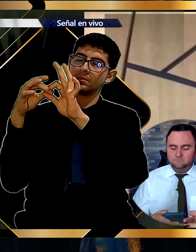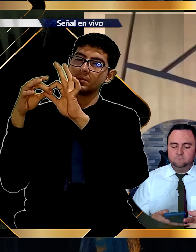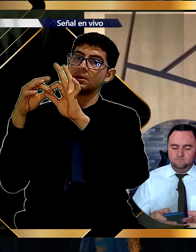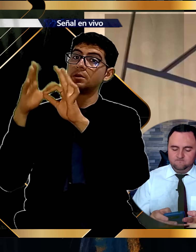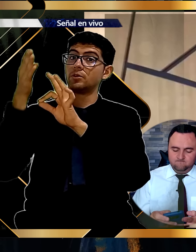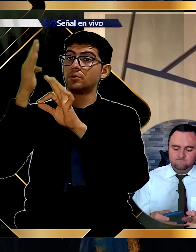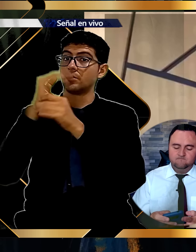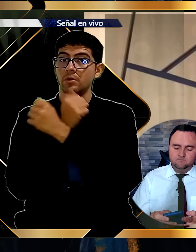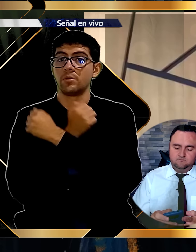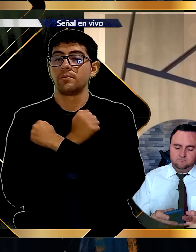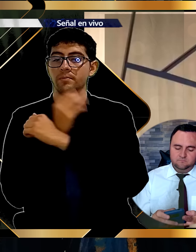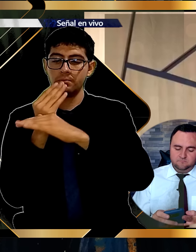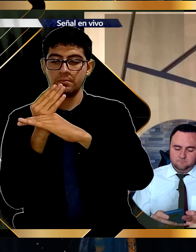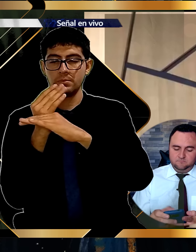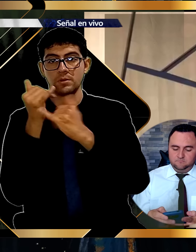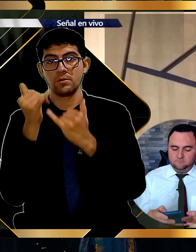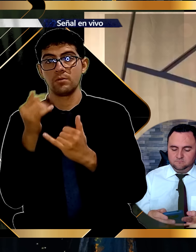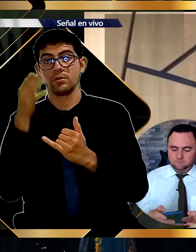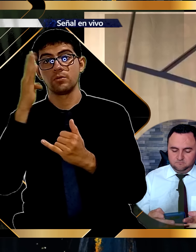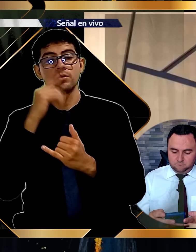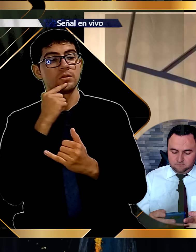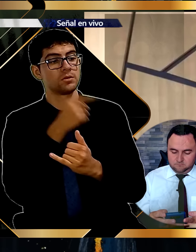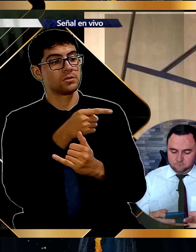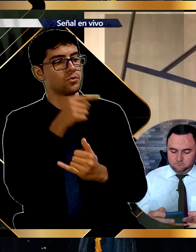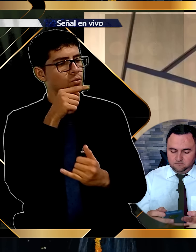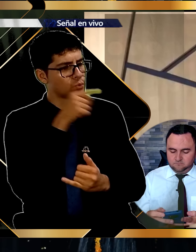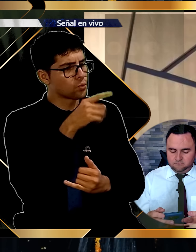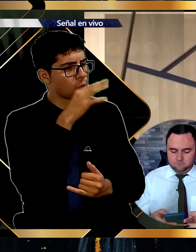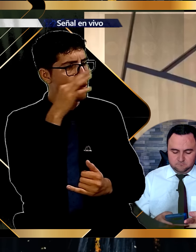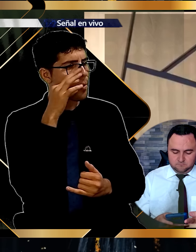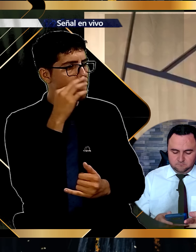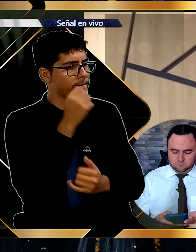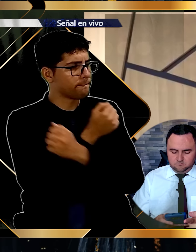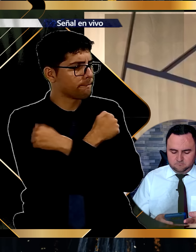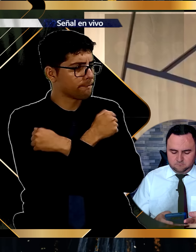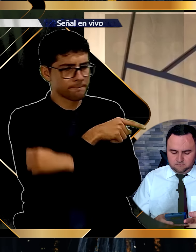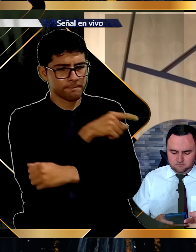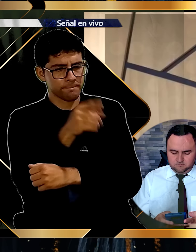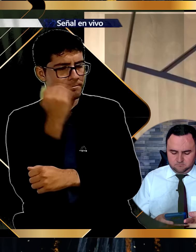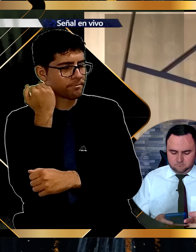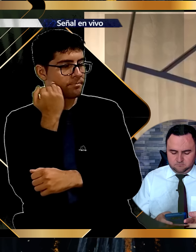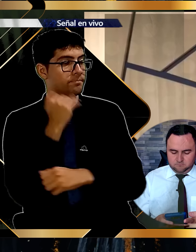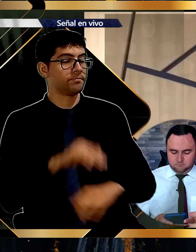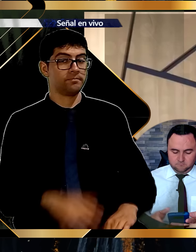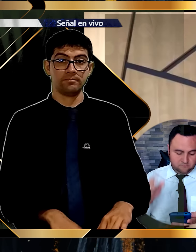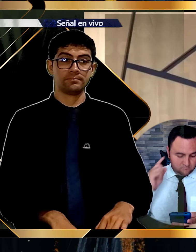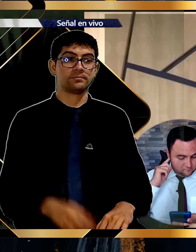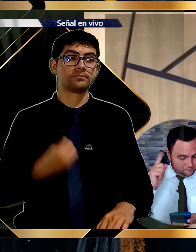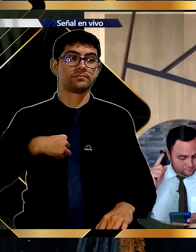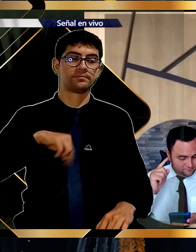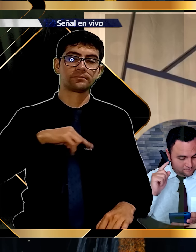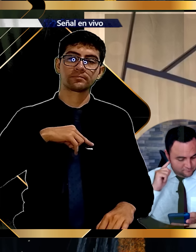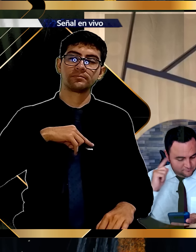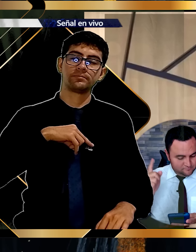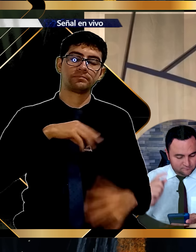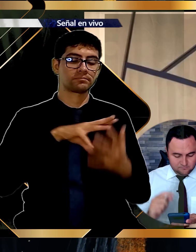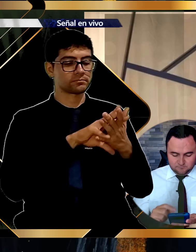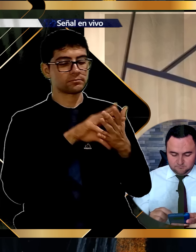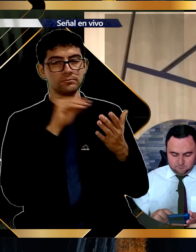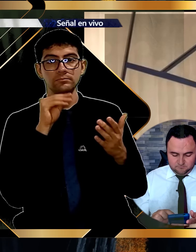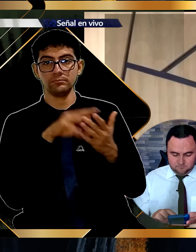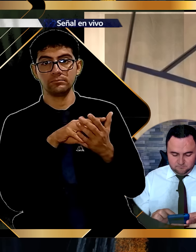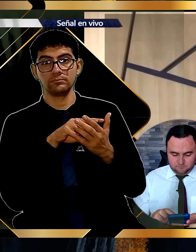Eso no le queda ni regular. Ese sería un mal ejemplo. Si Él me pide a mí que yo cuide la mía como me cuida a mí